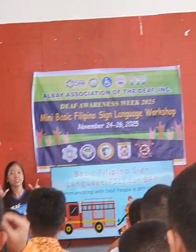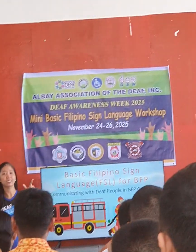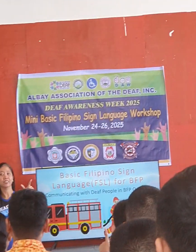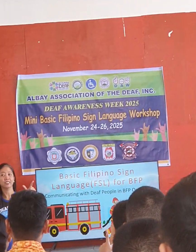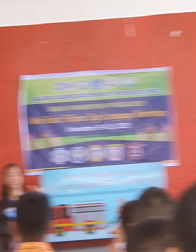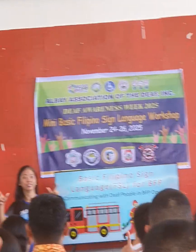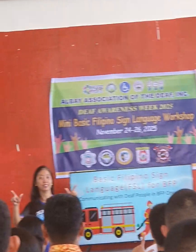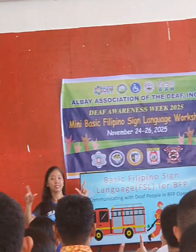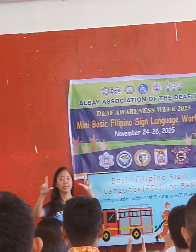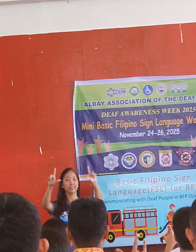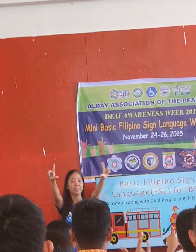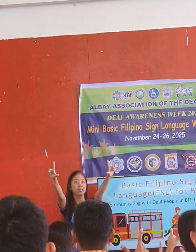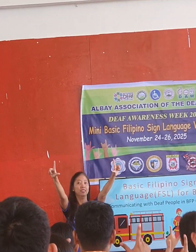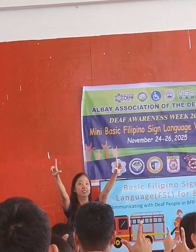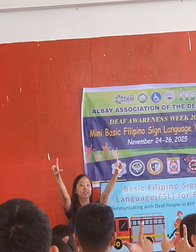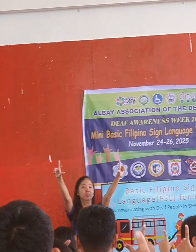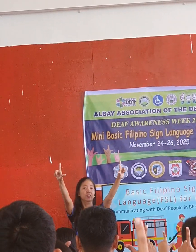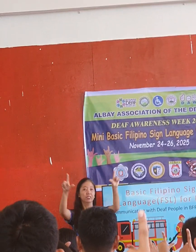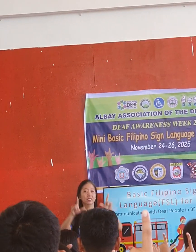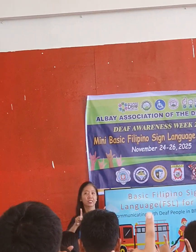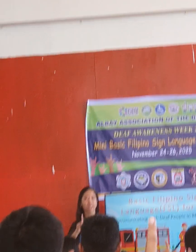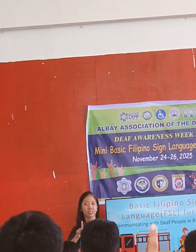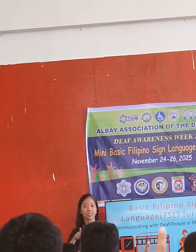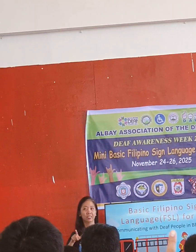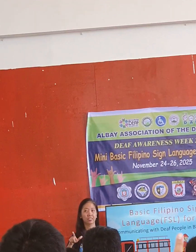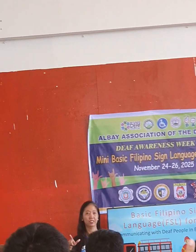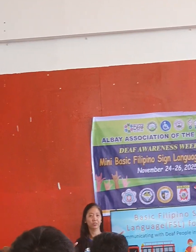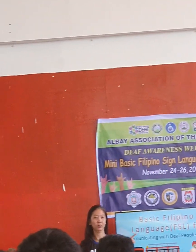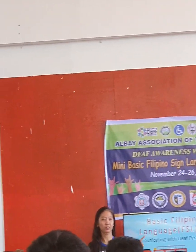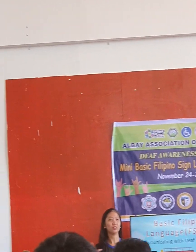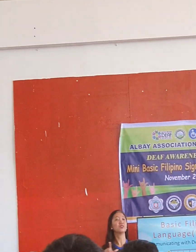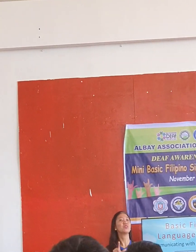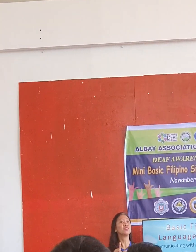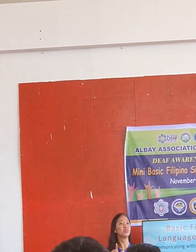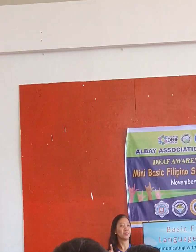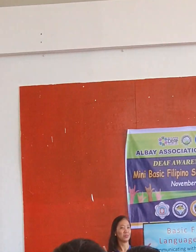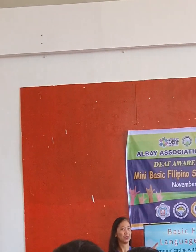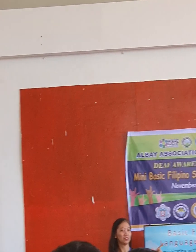Language. Ito po, letter L po ito. Ganito. Language.